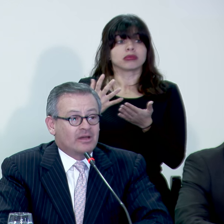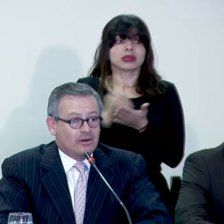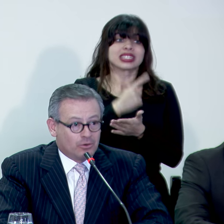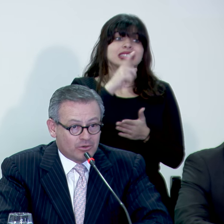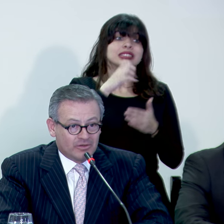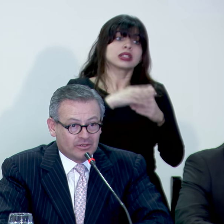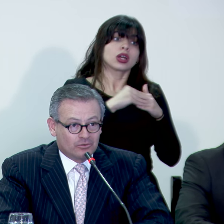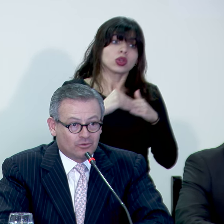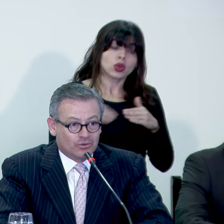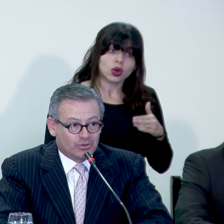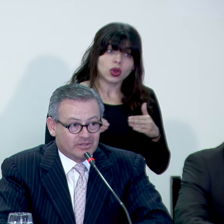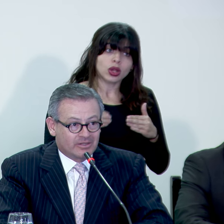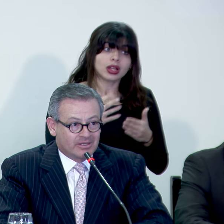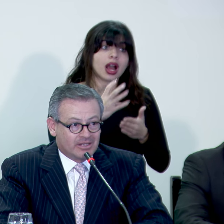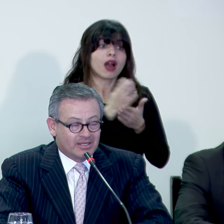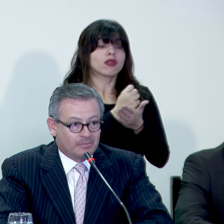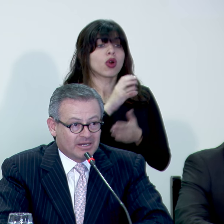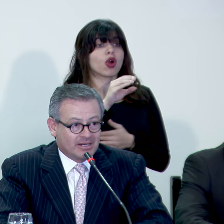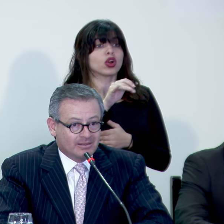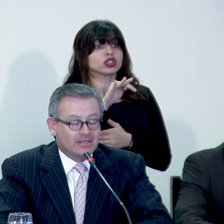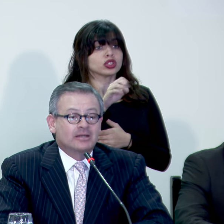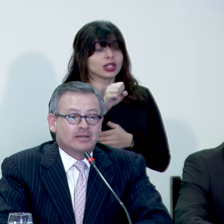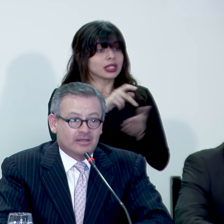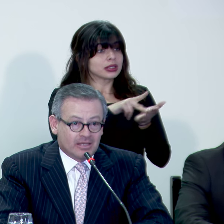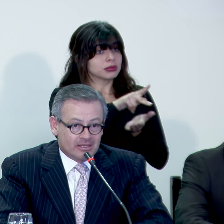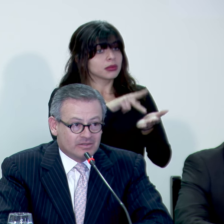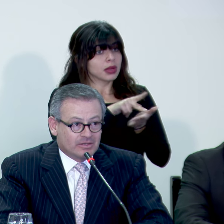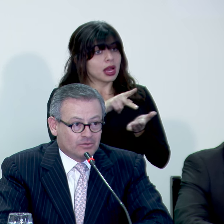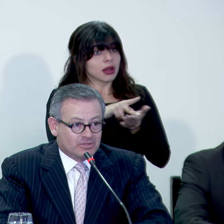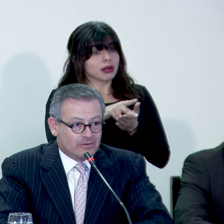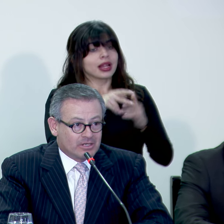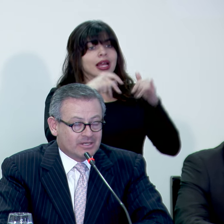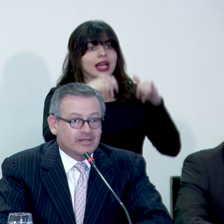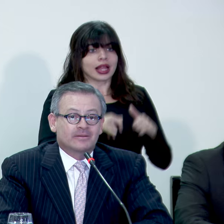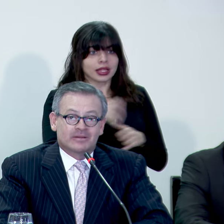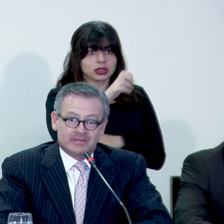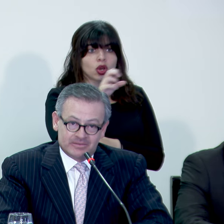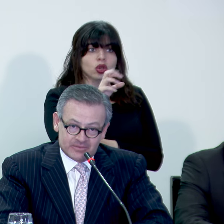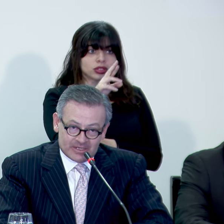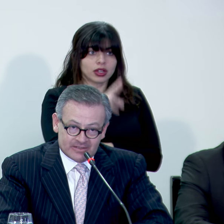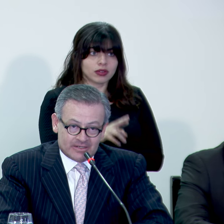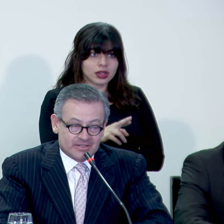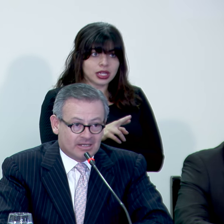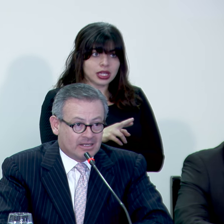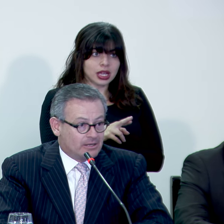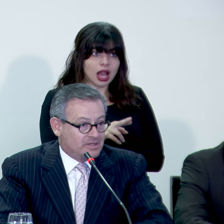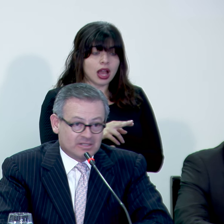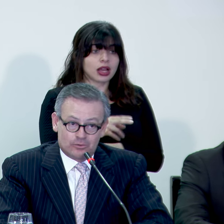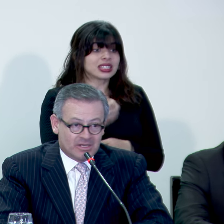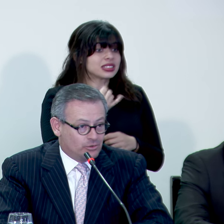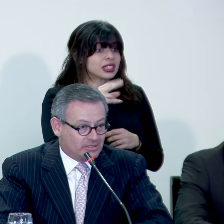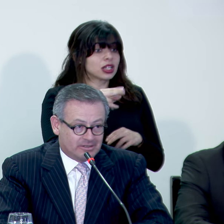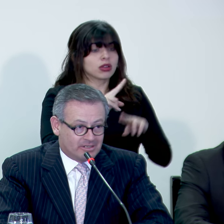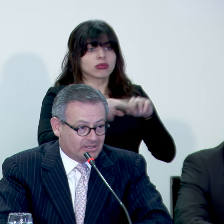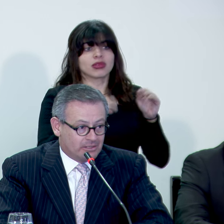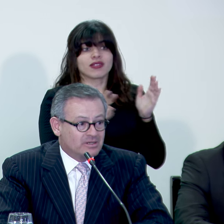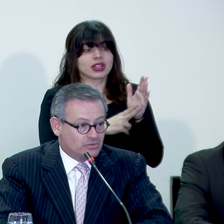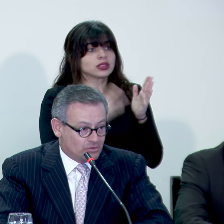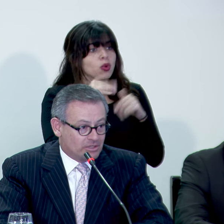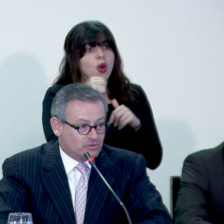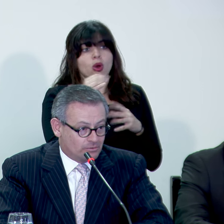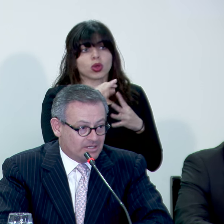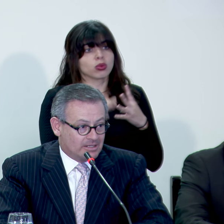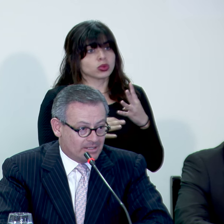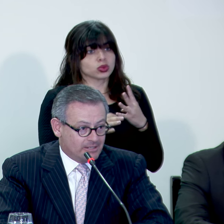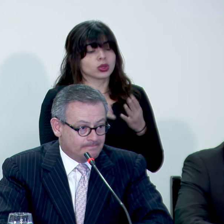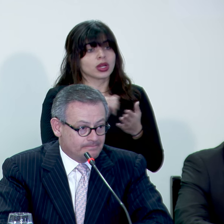$100, ahórrense los coyotes que tenían que pagar, quédense en Costa Rica, se les cancelará la visa, no hay otra alternativa, eso es